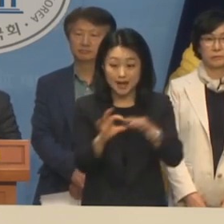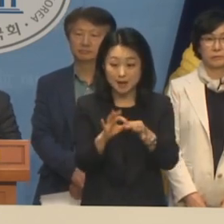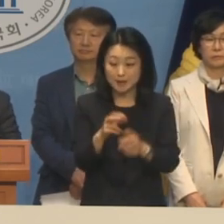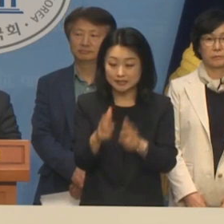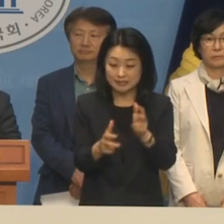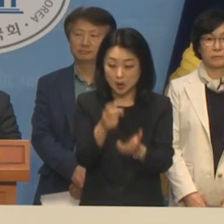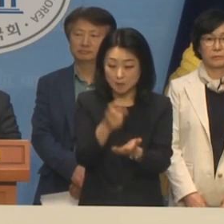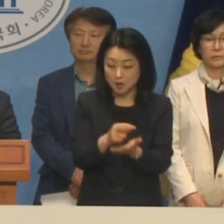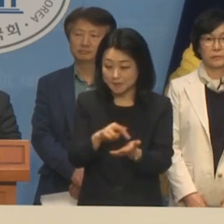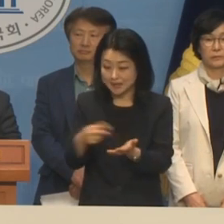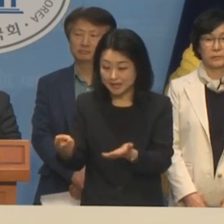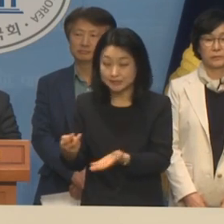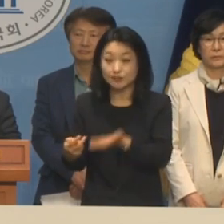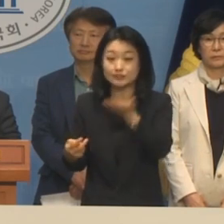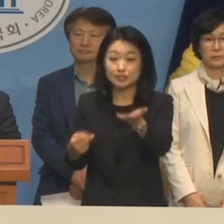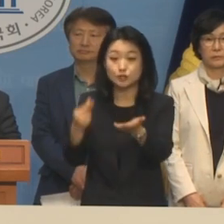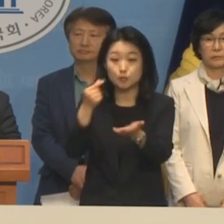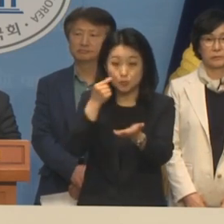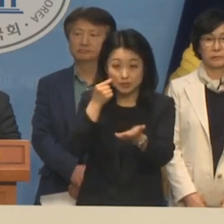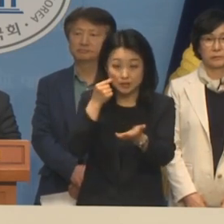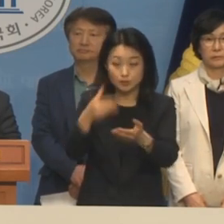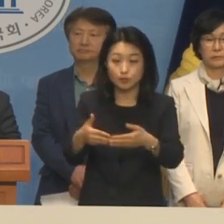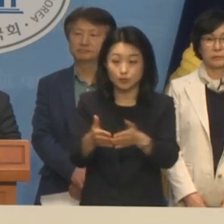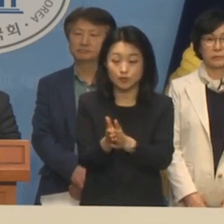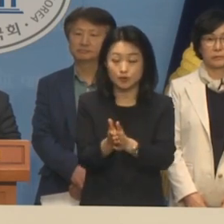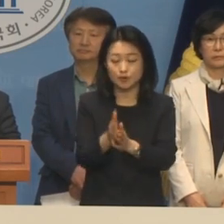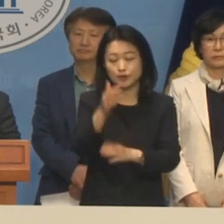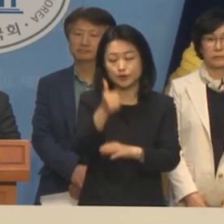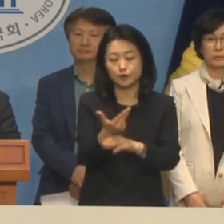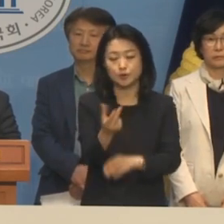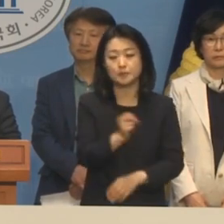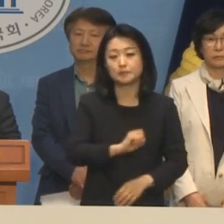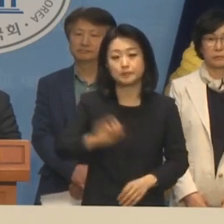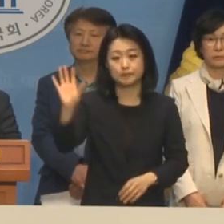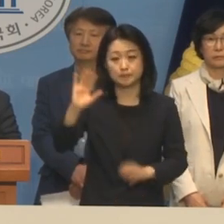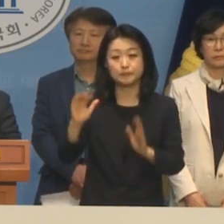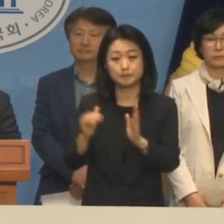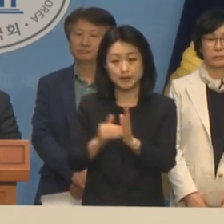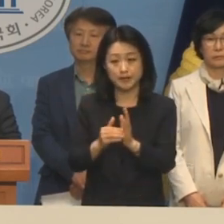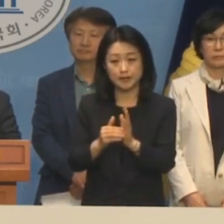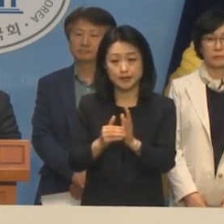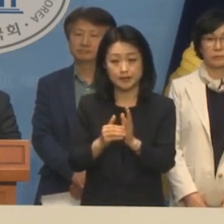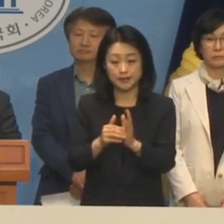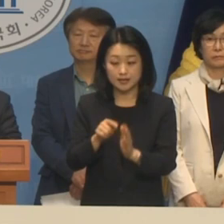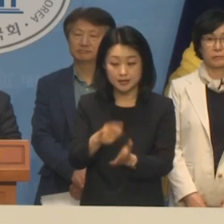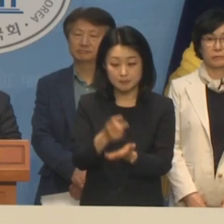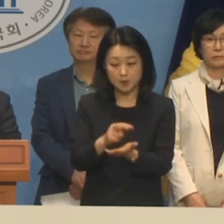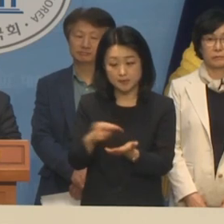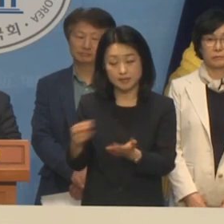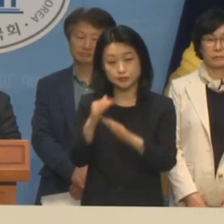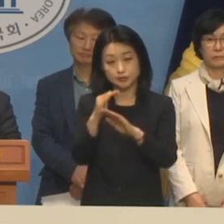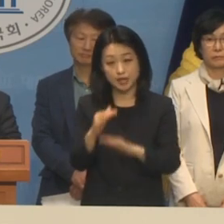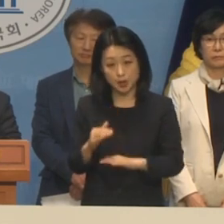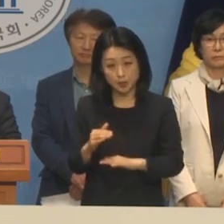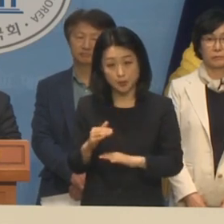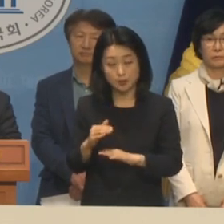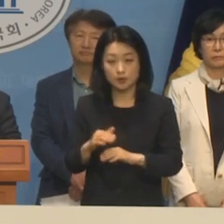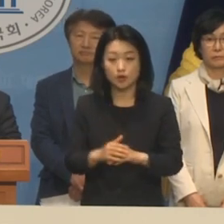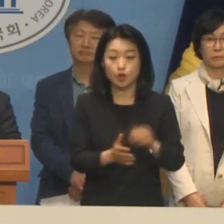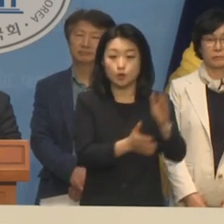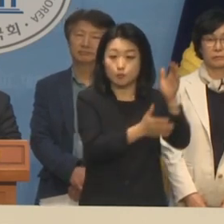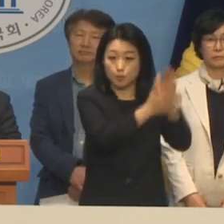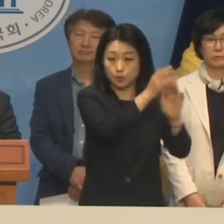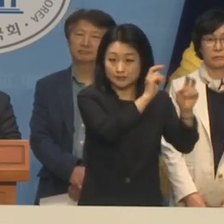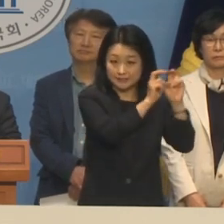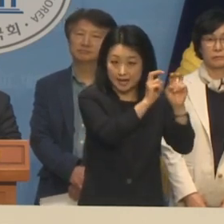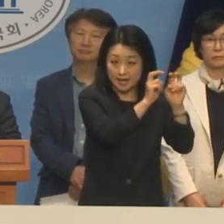개정안이 상정되지 못한 채 서류가 무산되었습니다. 이번 가맹사업법 개정안은 본사와 점주